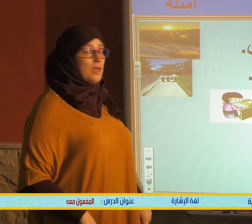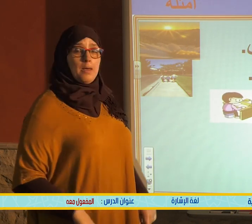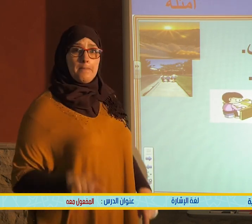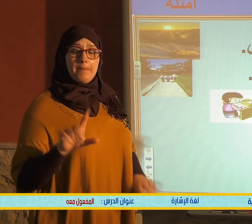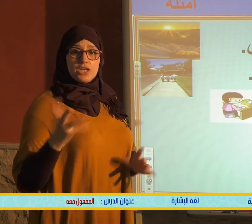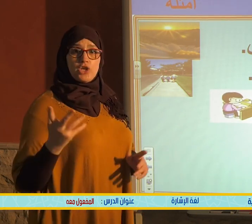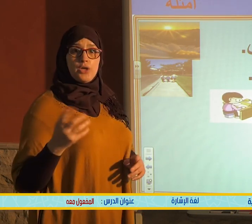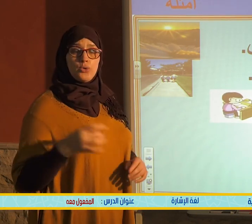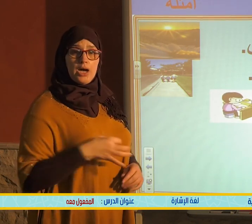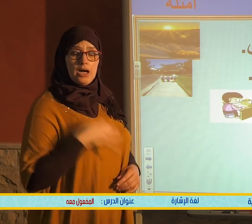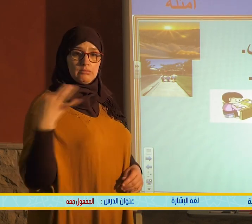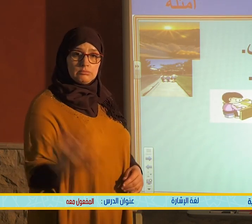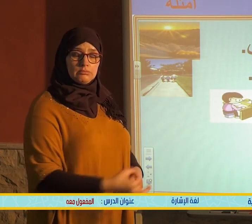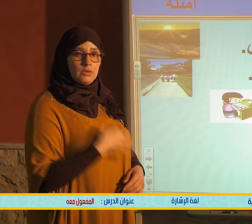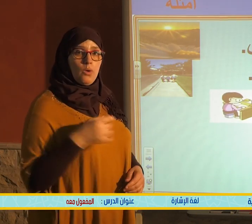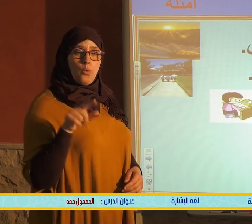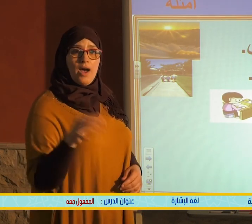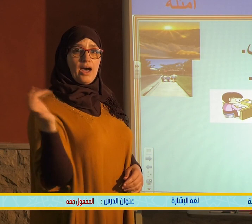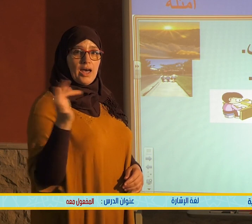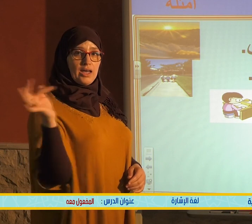ما شأنك وأخاك؟